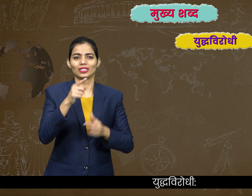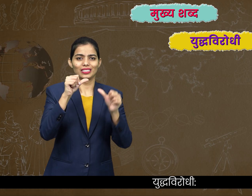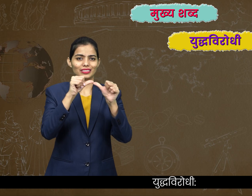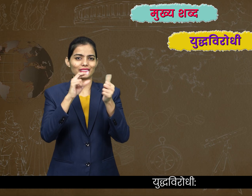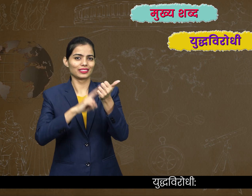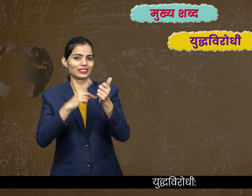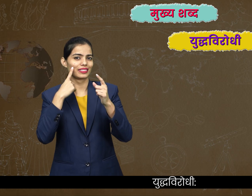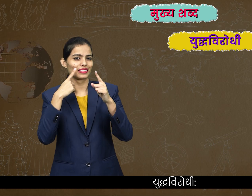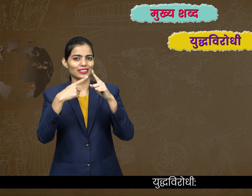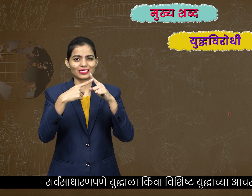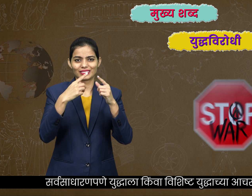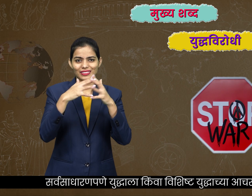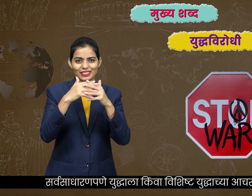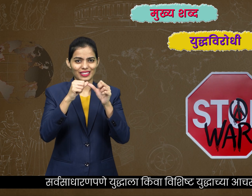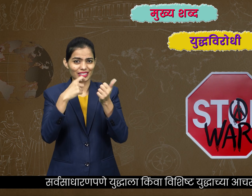युद्धविरोधी,